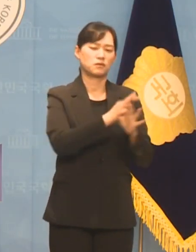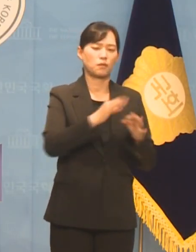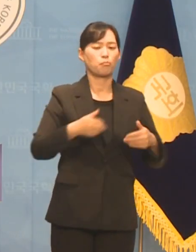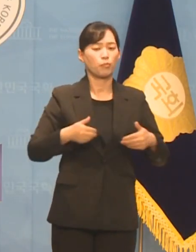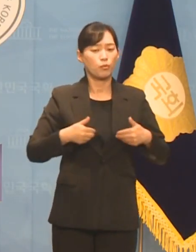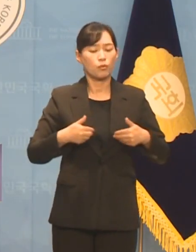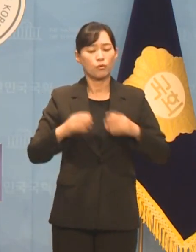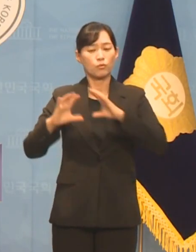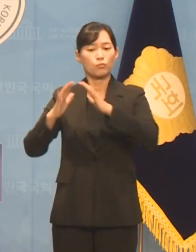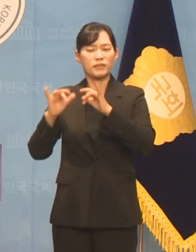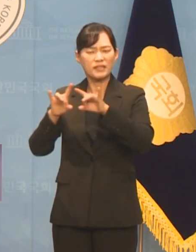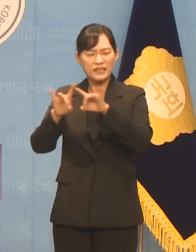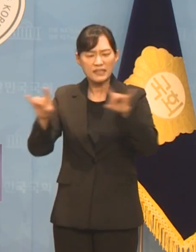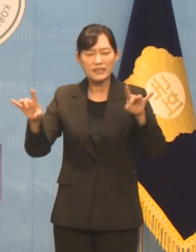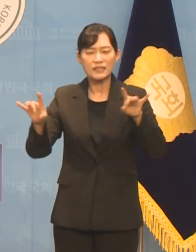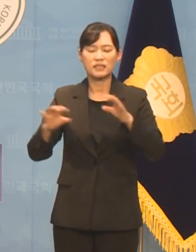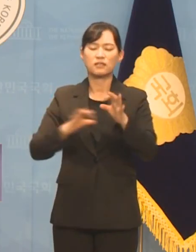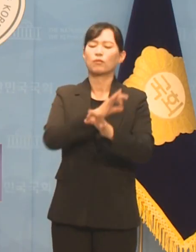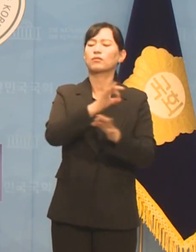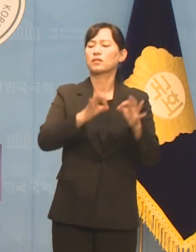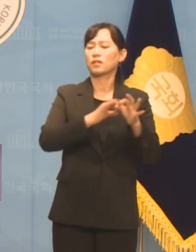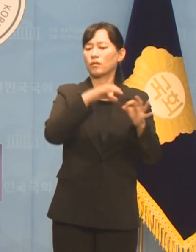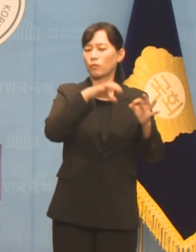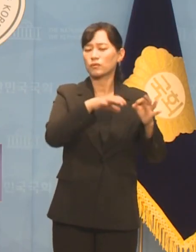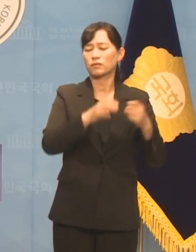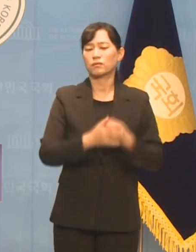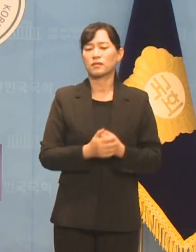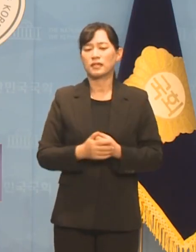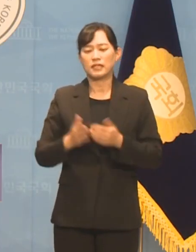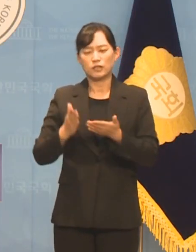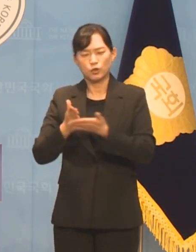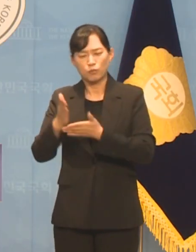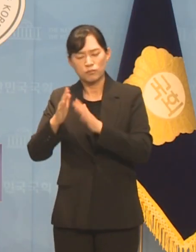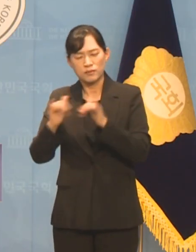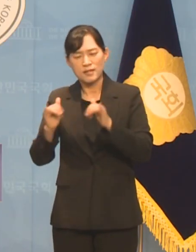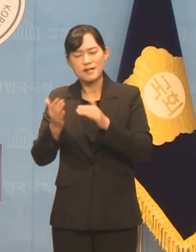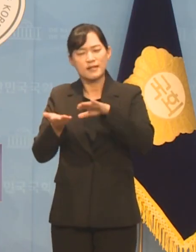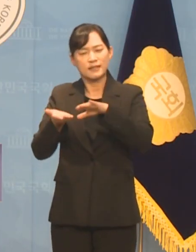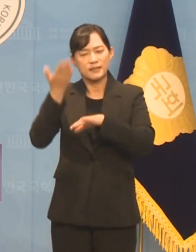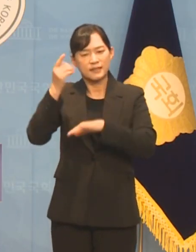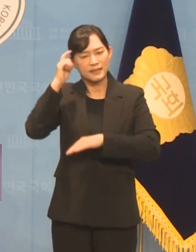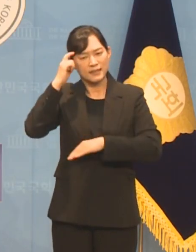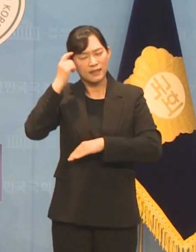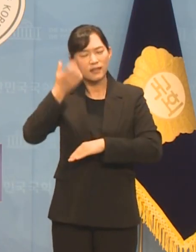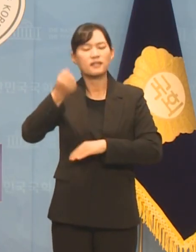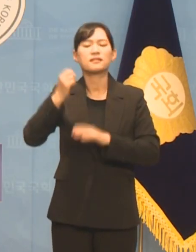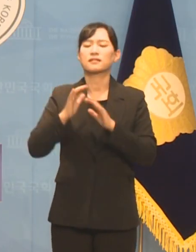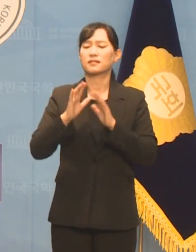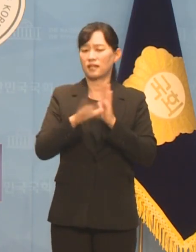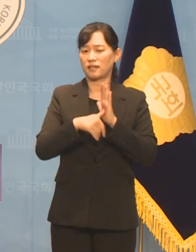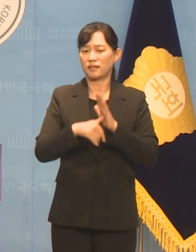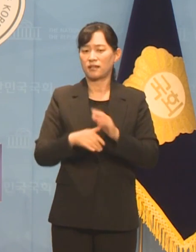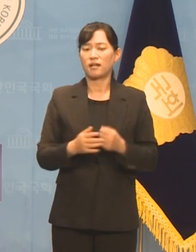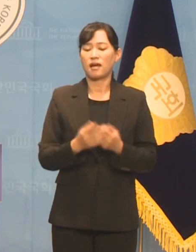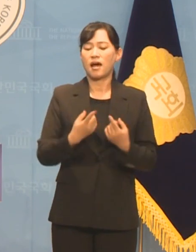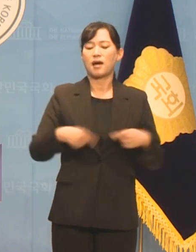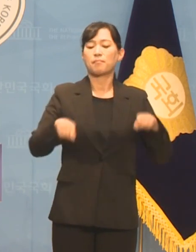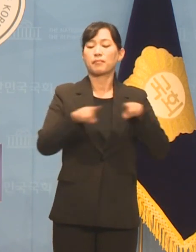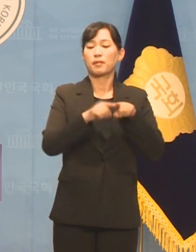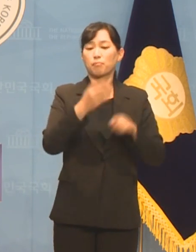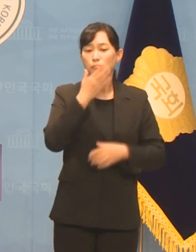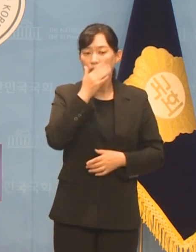국민 개개인이 경제에서도 전문가 이상의 식견을 가진 시대입니다. 언제 어디서든 함께 할 수